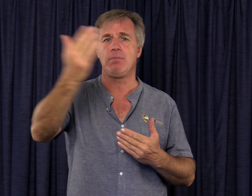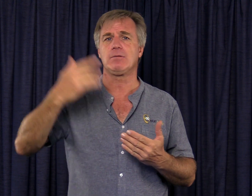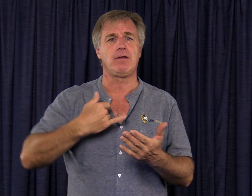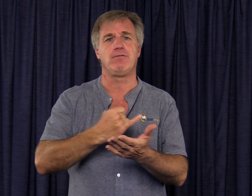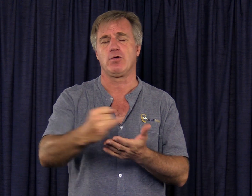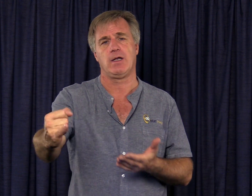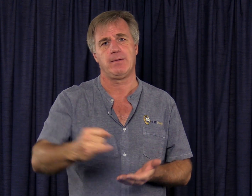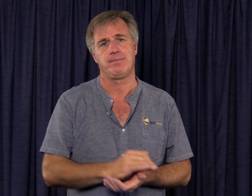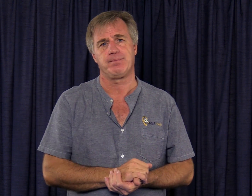niemand my vloek nie.